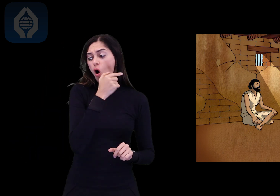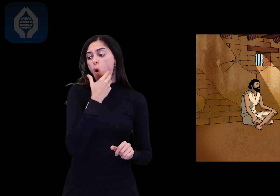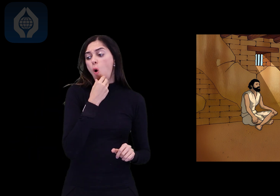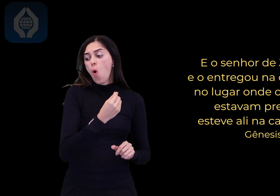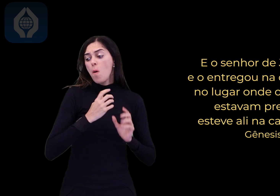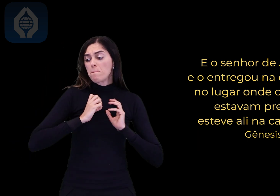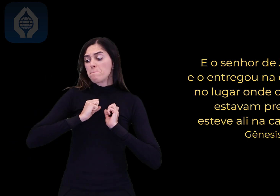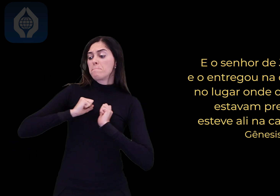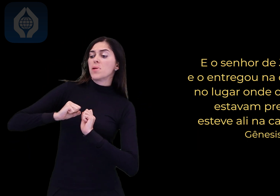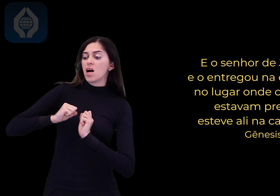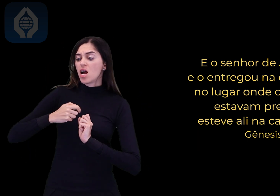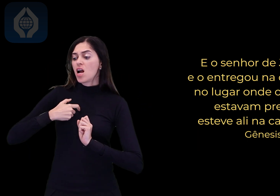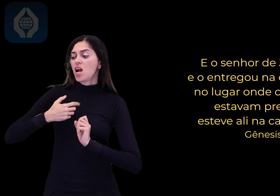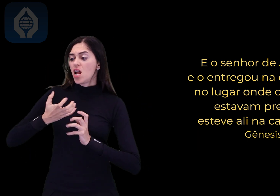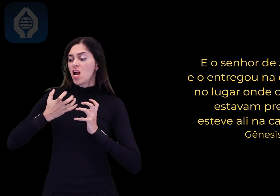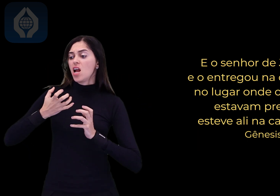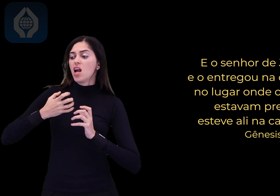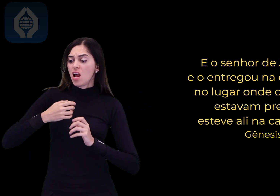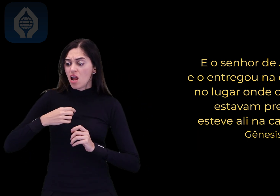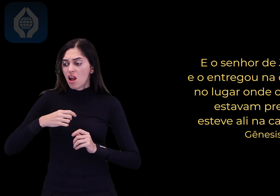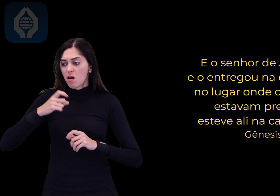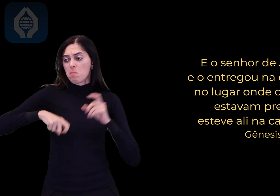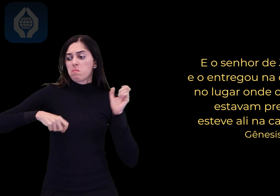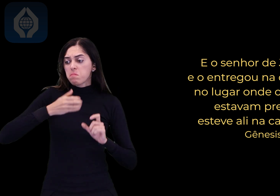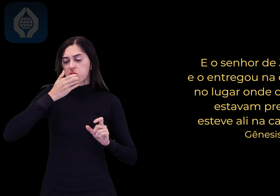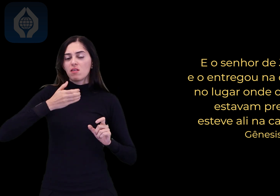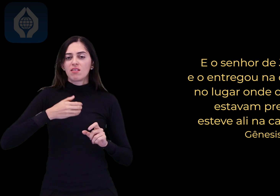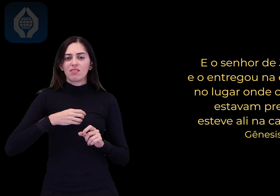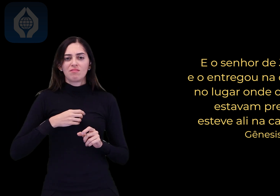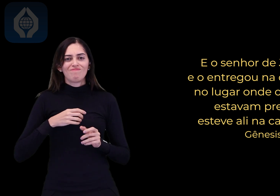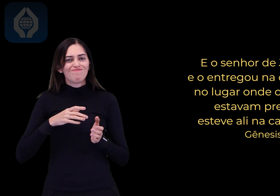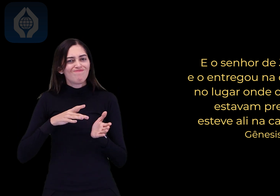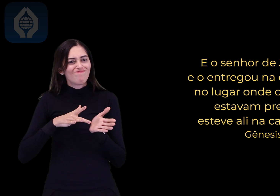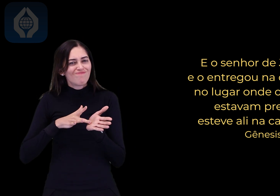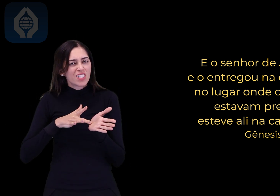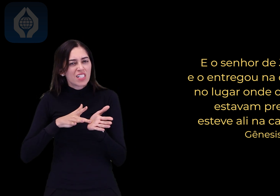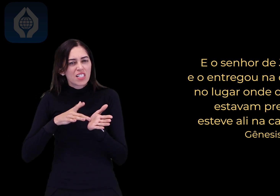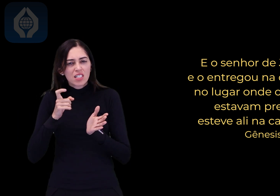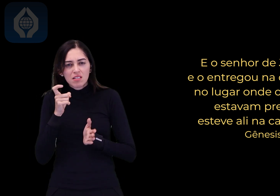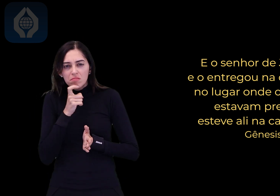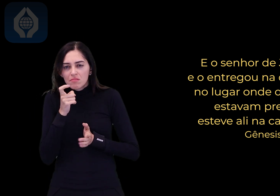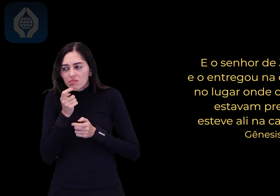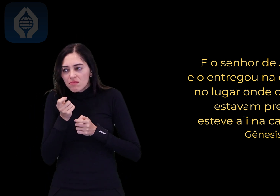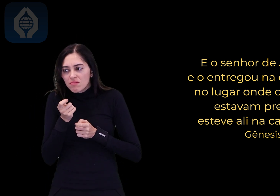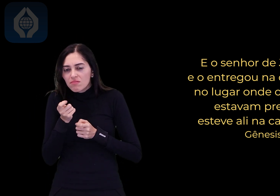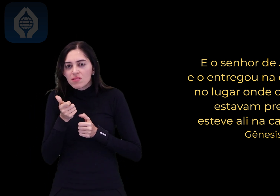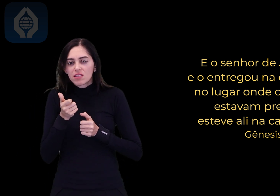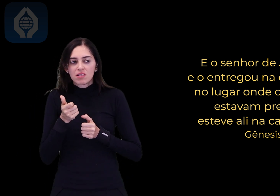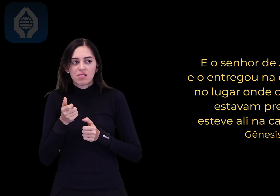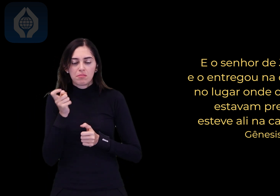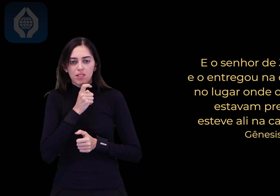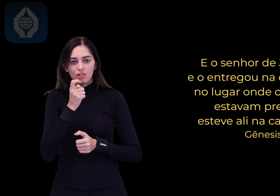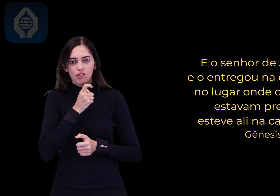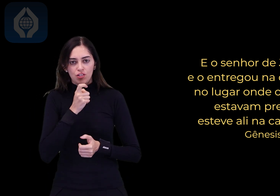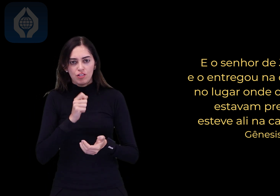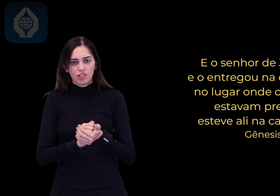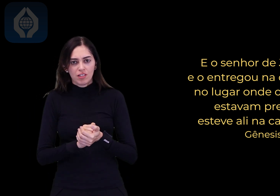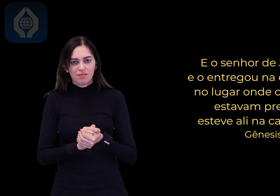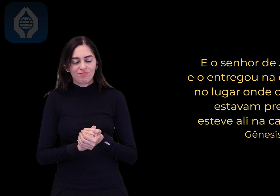preso, Gênesis 39, 20. Mandou buscar José, lançou-o na prisão em que eram postos os